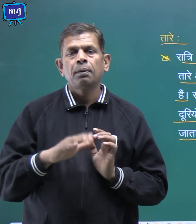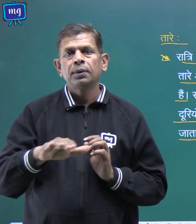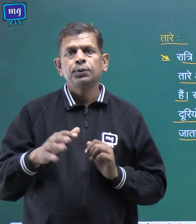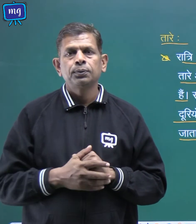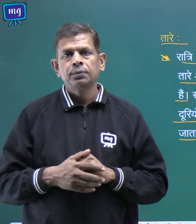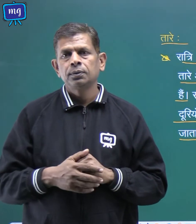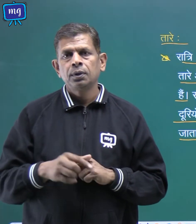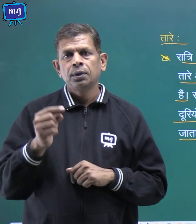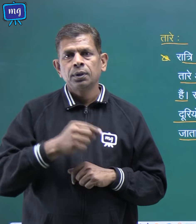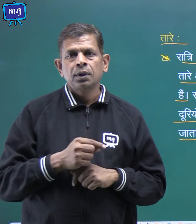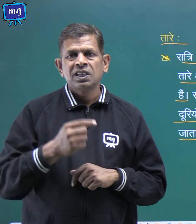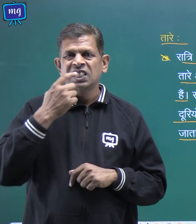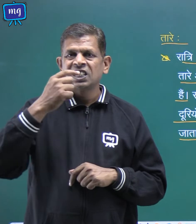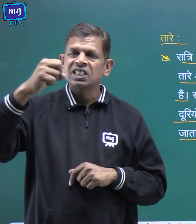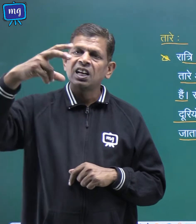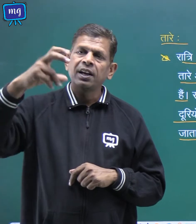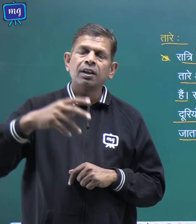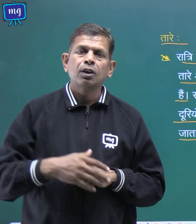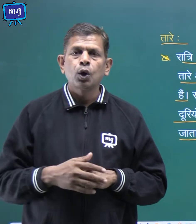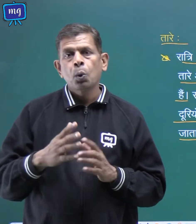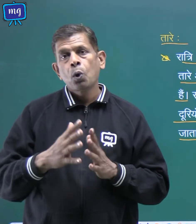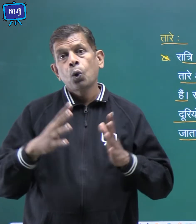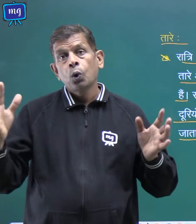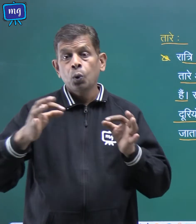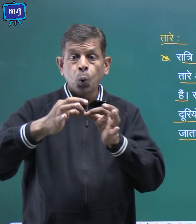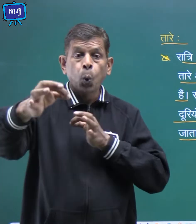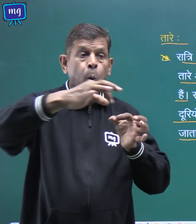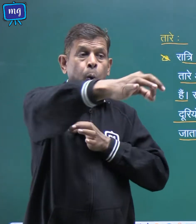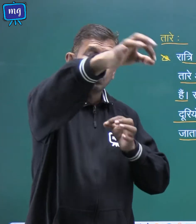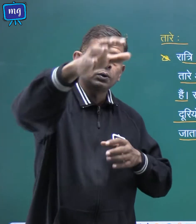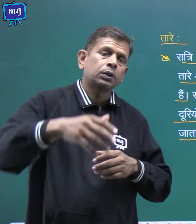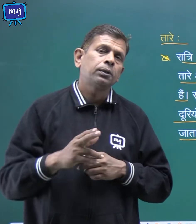बच्चों, ये तारे बहुत दूर दूर होते हैं।